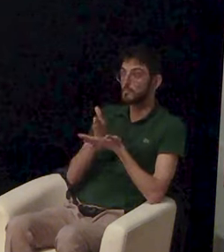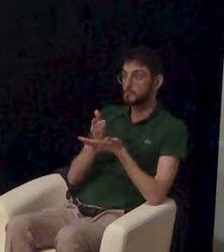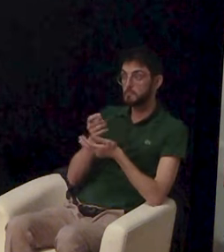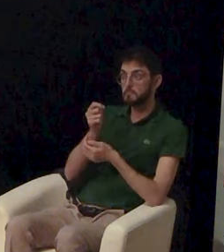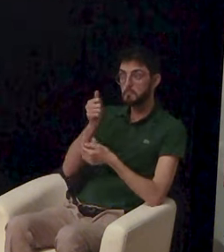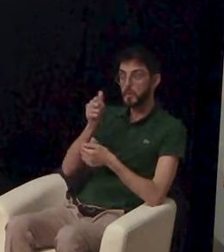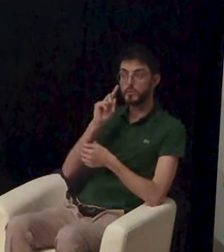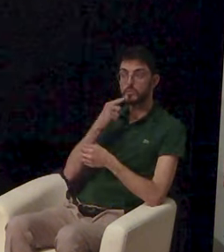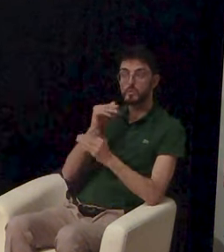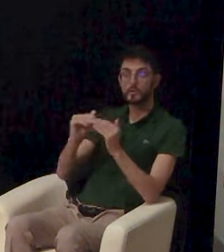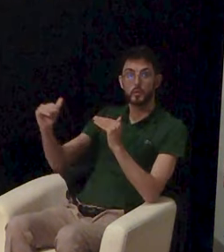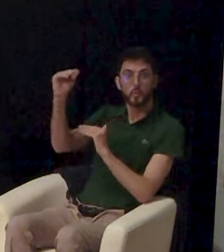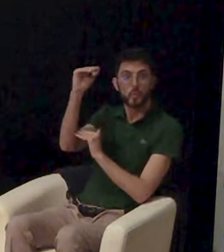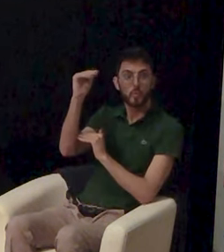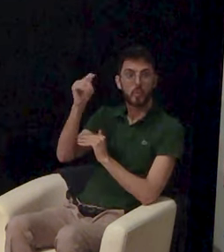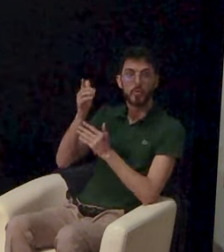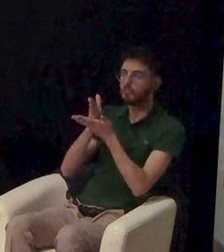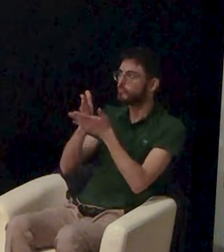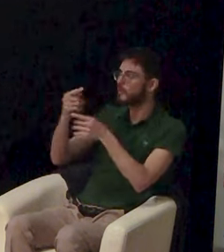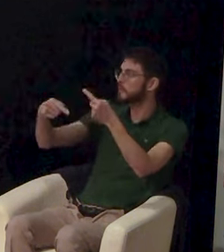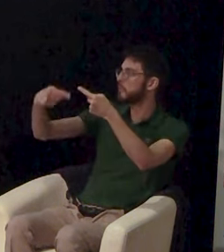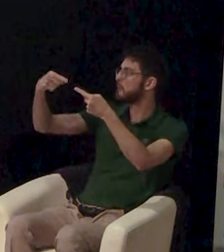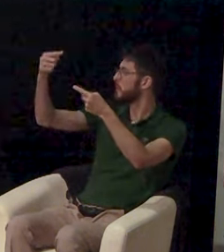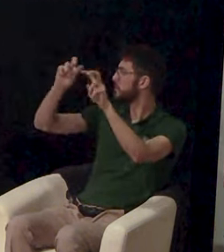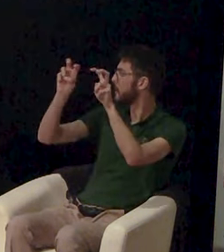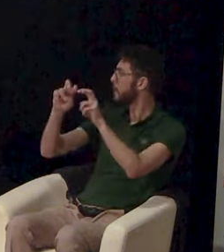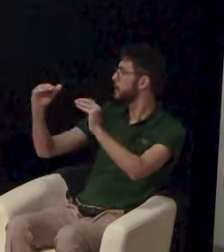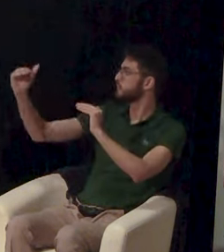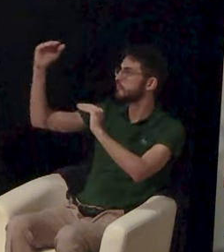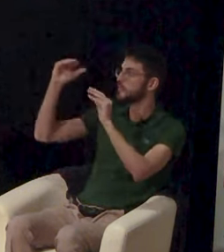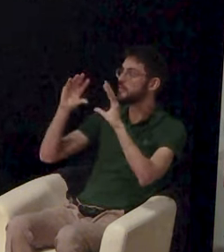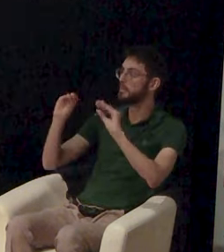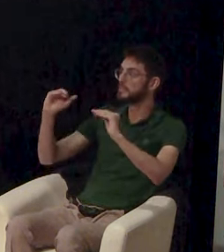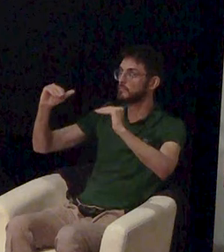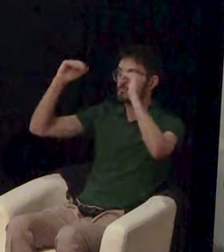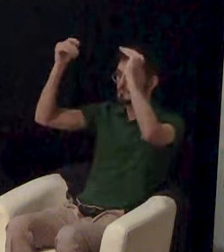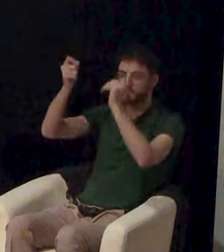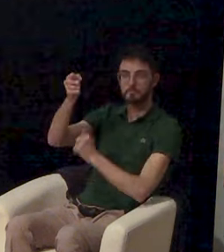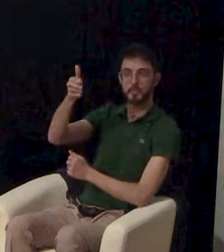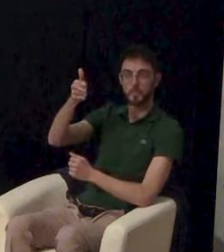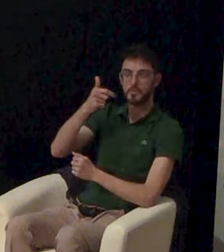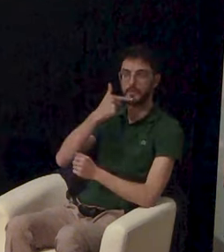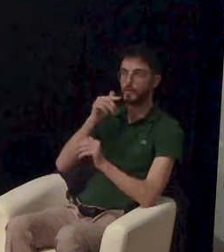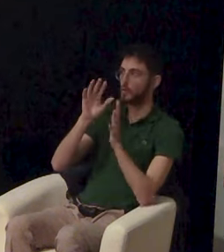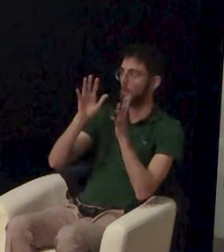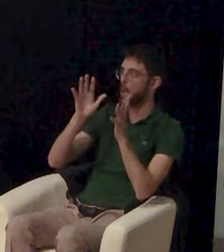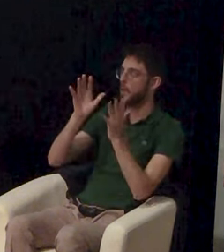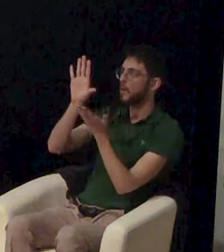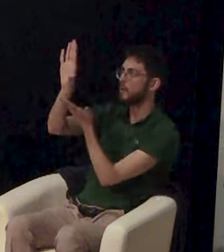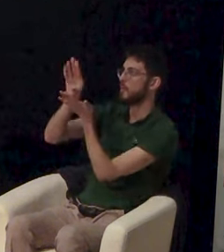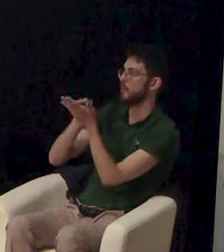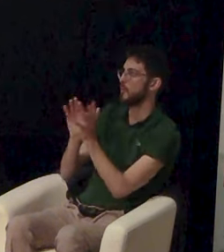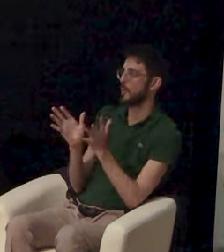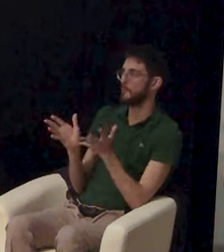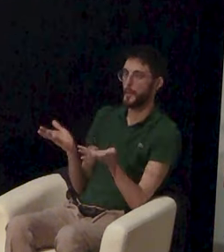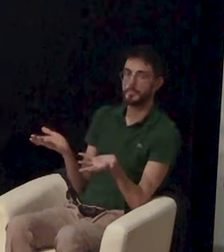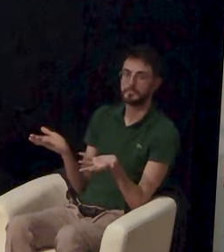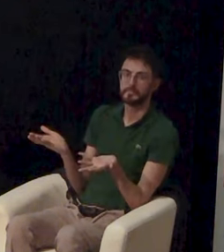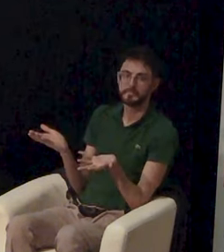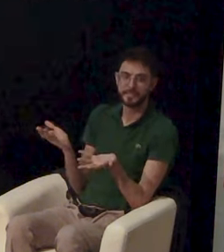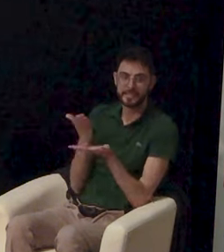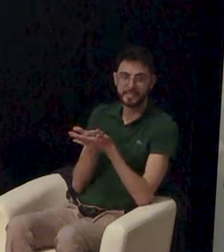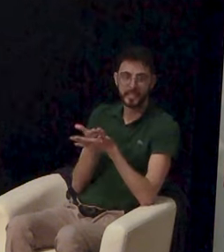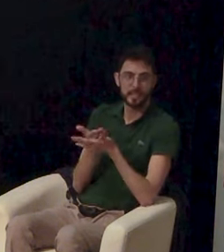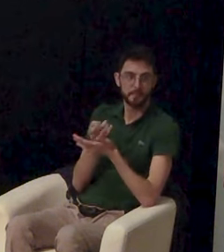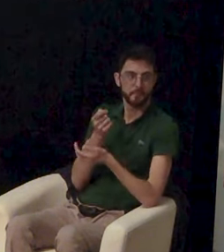j'étais à l'école et que je faisais mes études supérieures, il y avait très peu de gens qui avaient atteint, de personnes sourdes qui avaient atteint